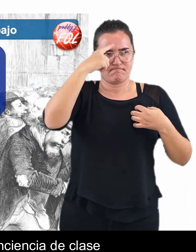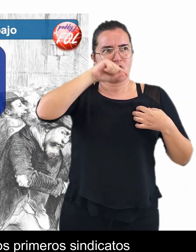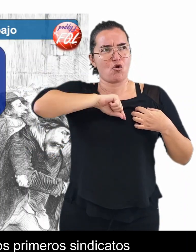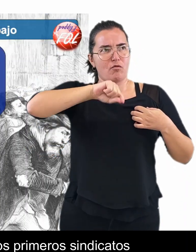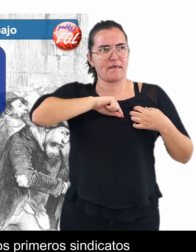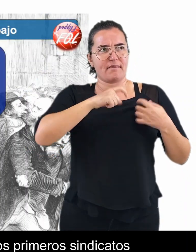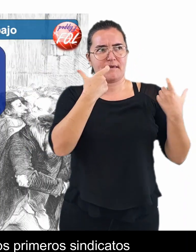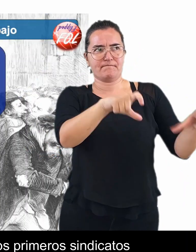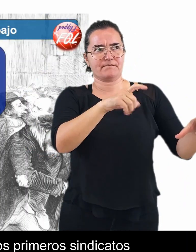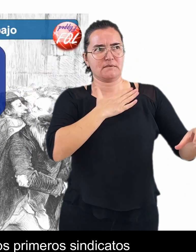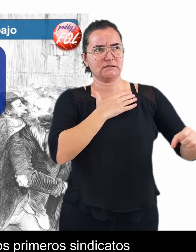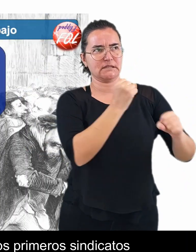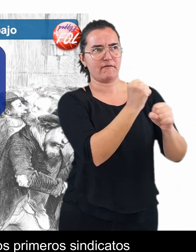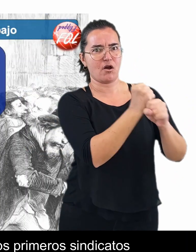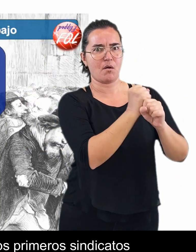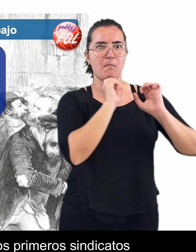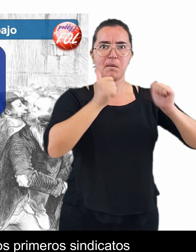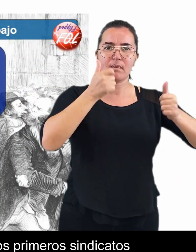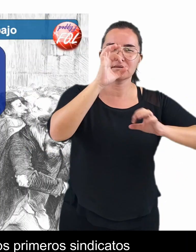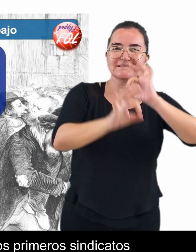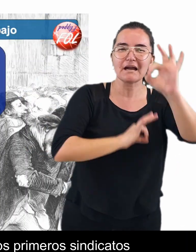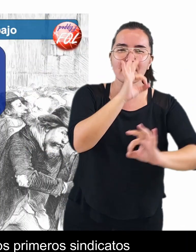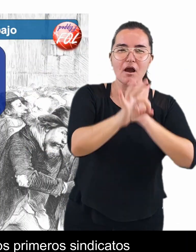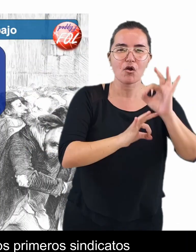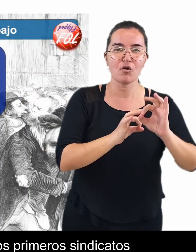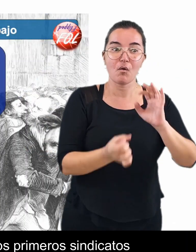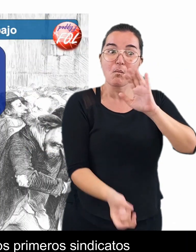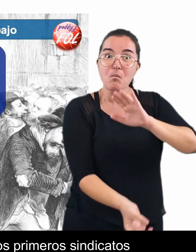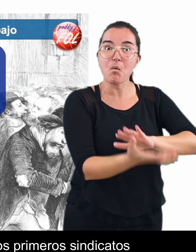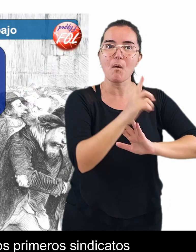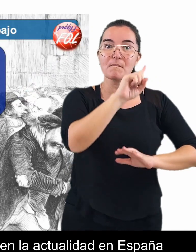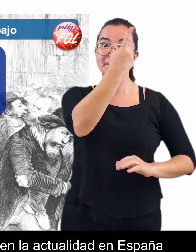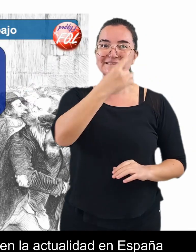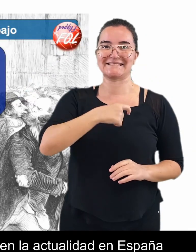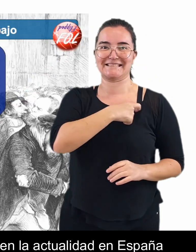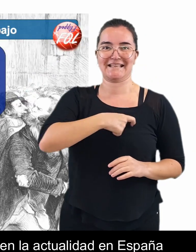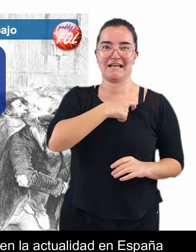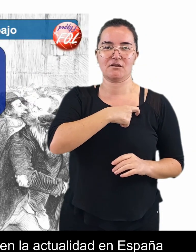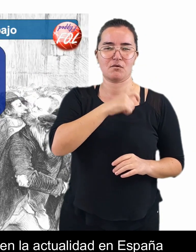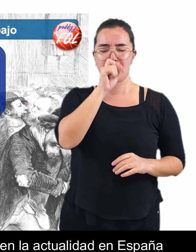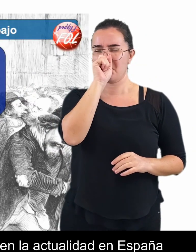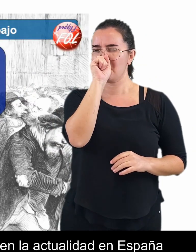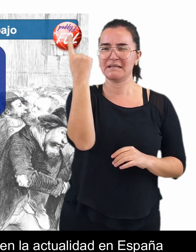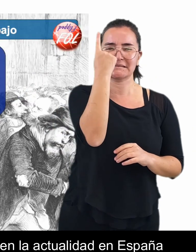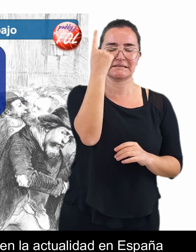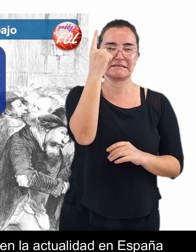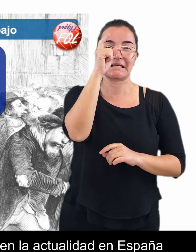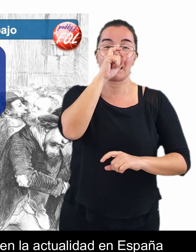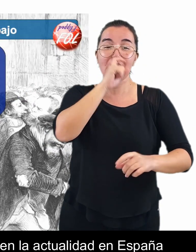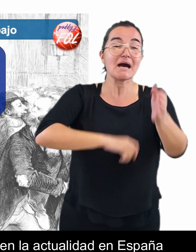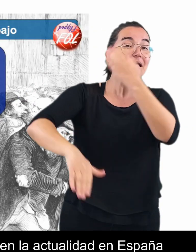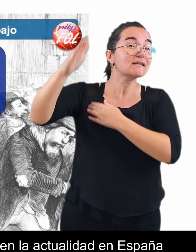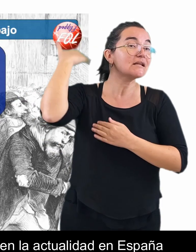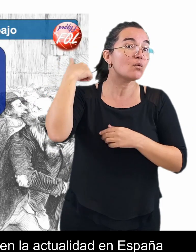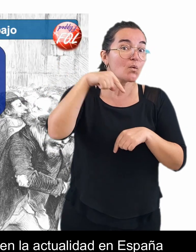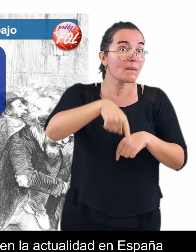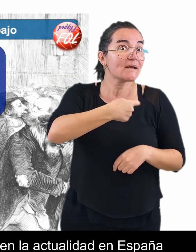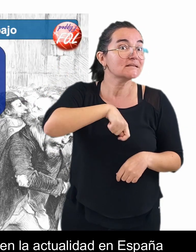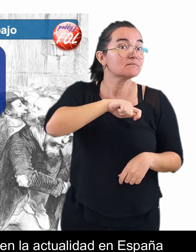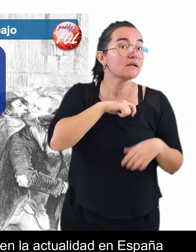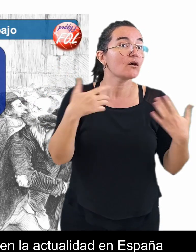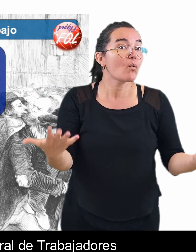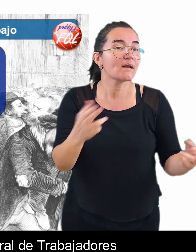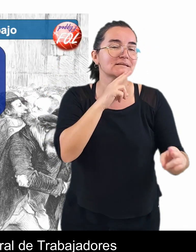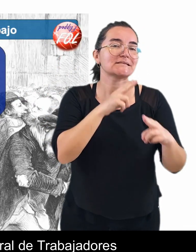de clase y comiencen a organizarse, creando los primeros sindicatos. El sindicato más antiguo que encontramos en la actualidad